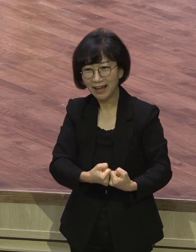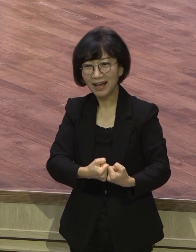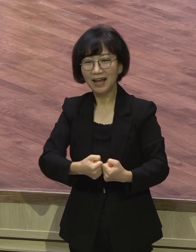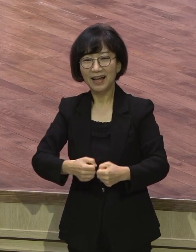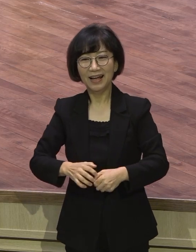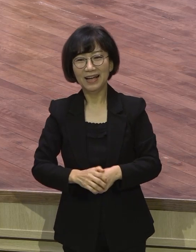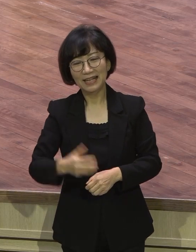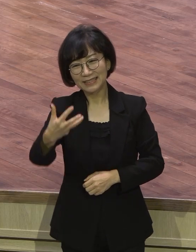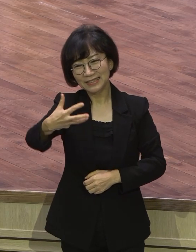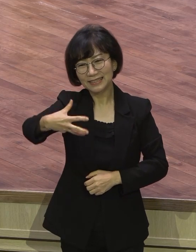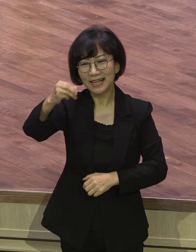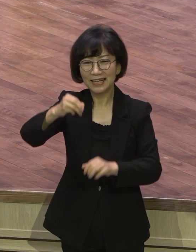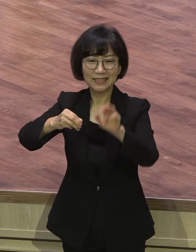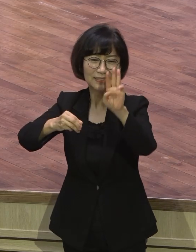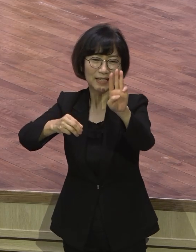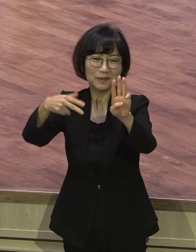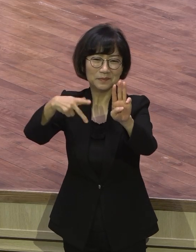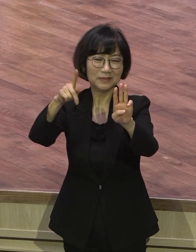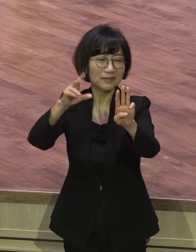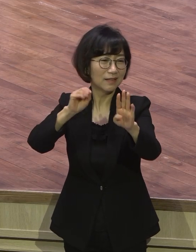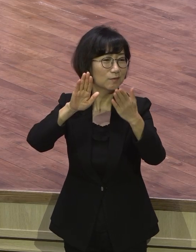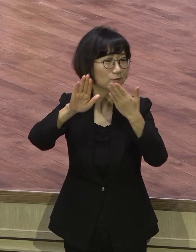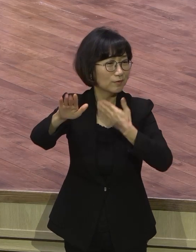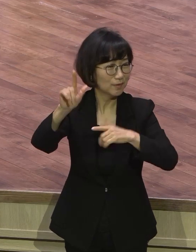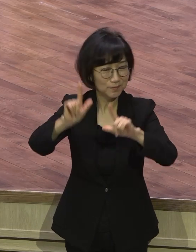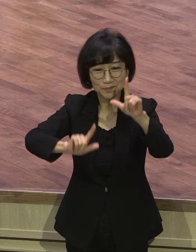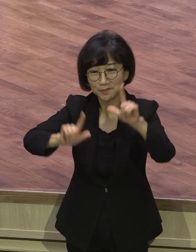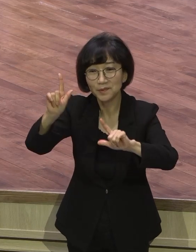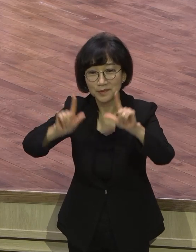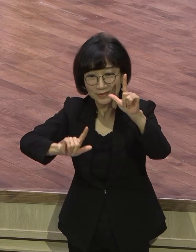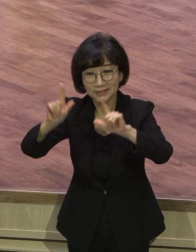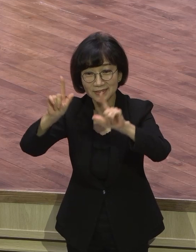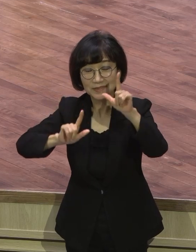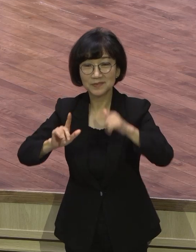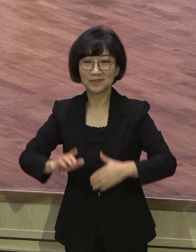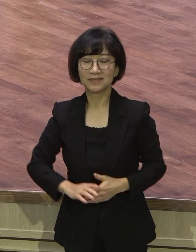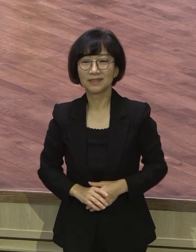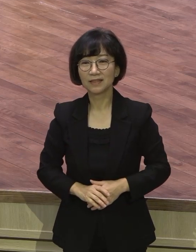그게 창세기 3장 이후에 일어난 사건들이 에덴 동산에부터 시작되었어요.